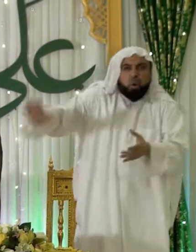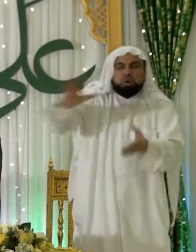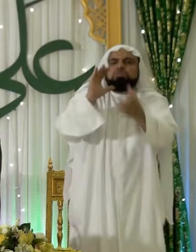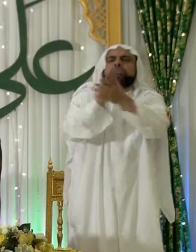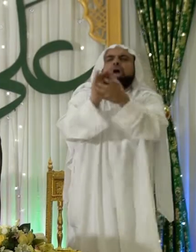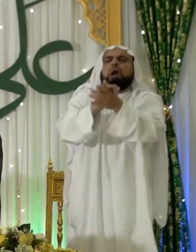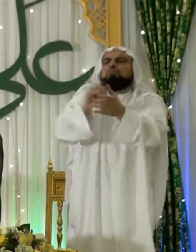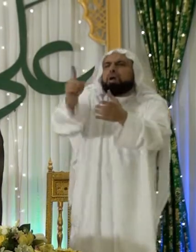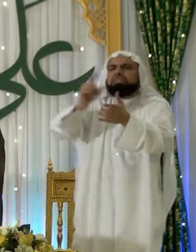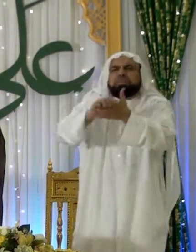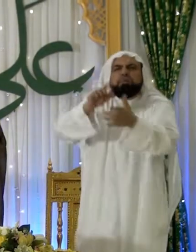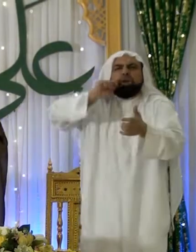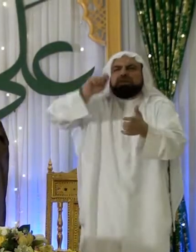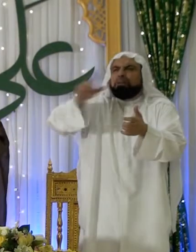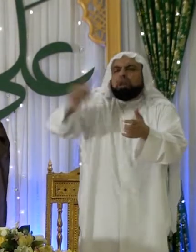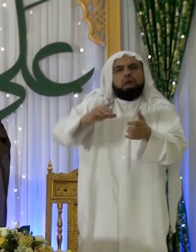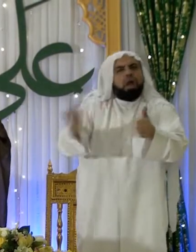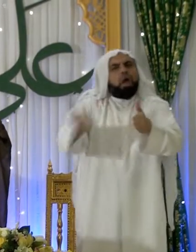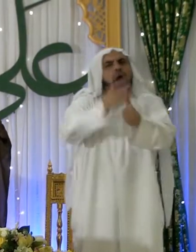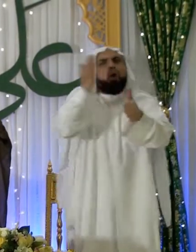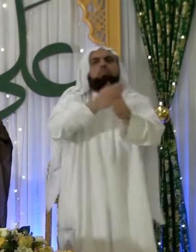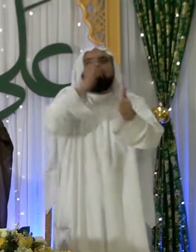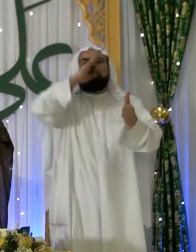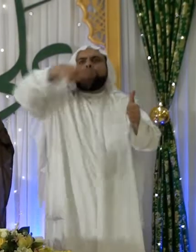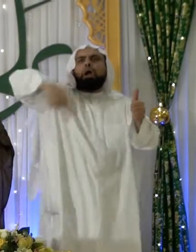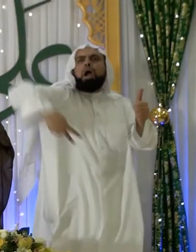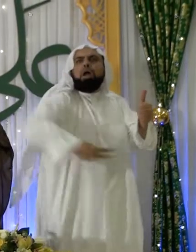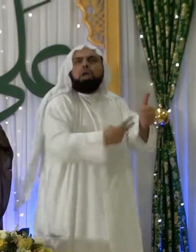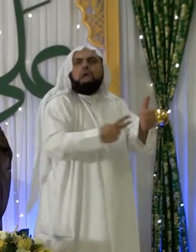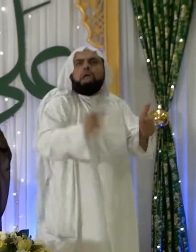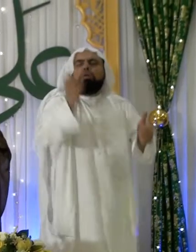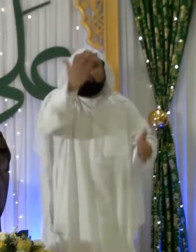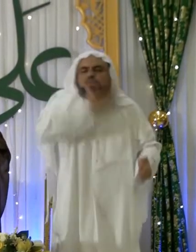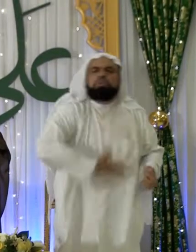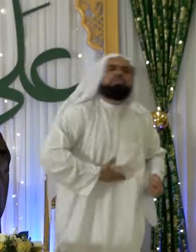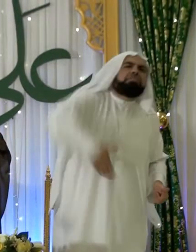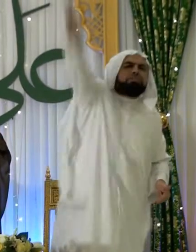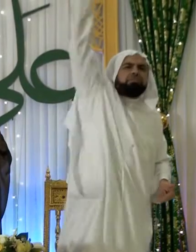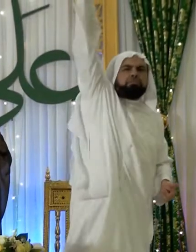تلك الكمالات إلا عند علي.